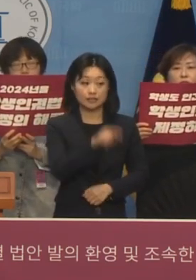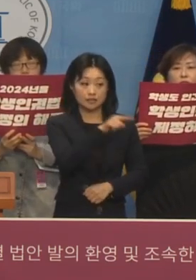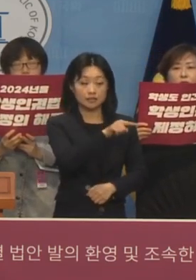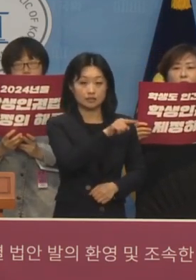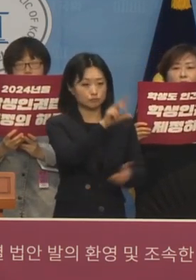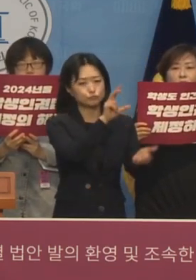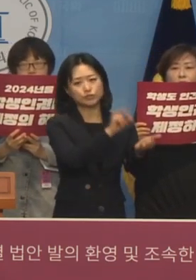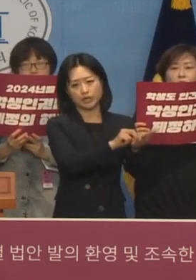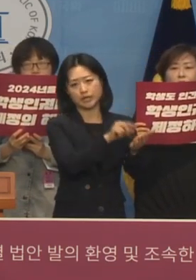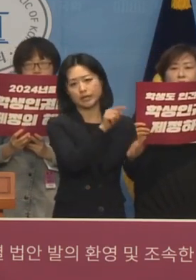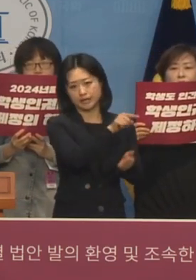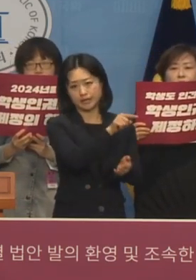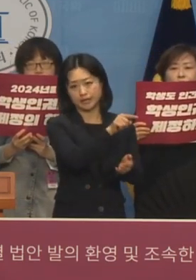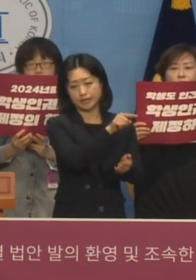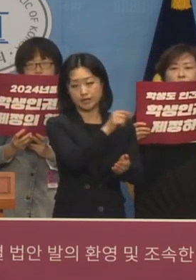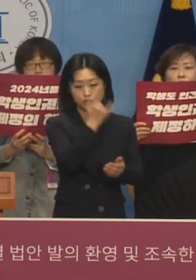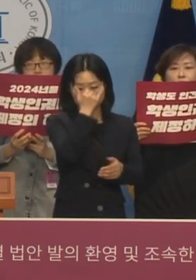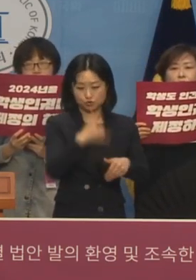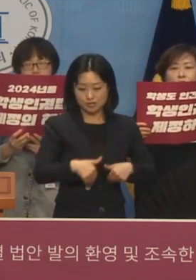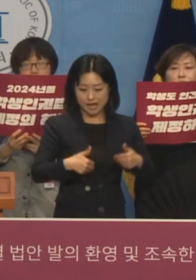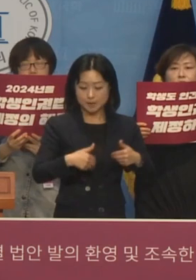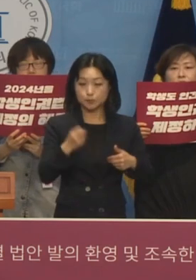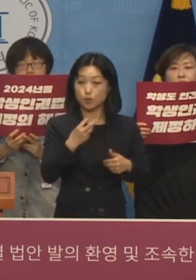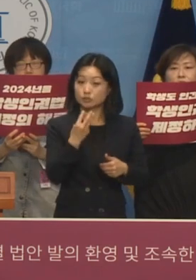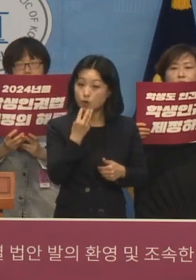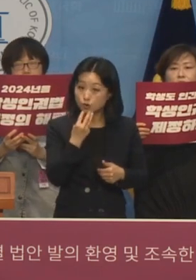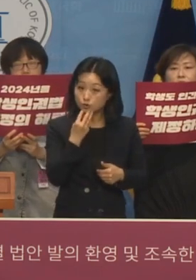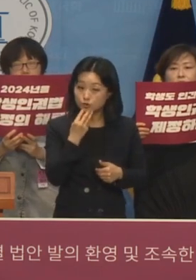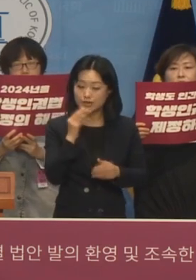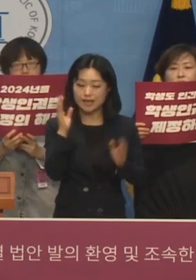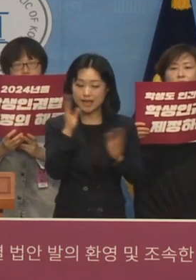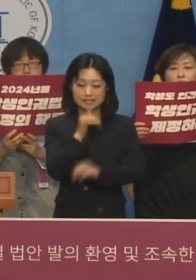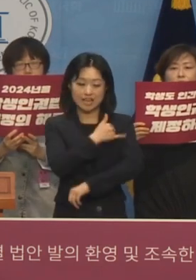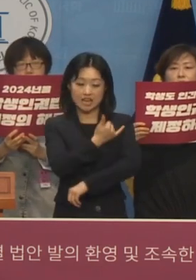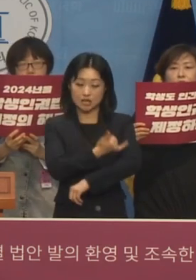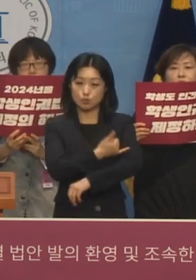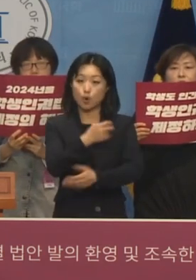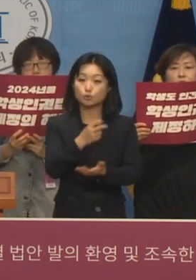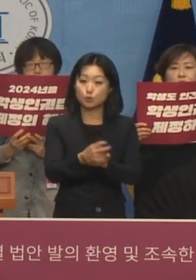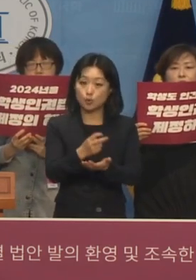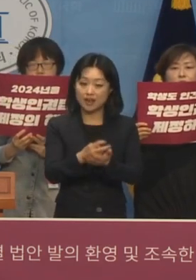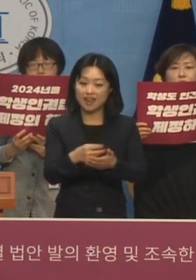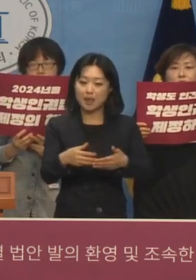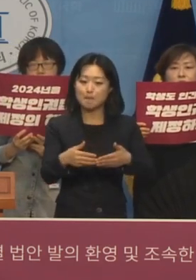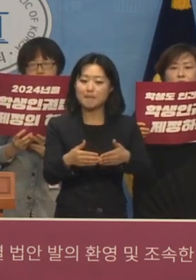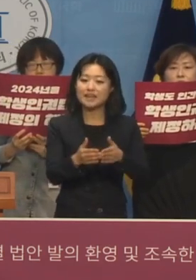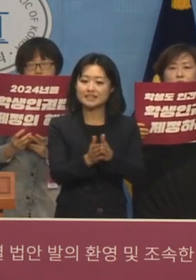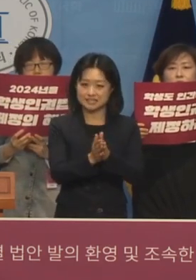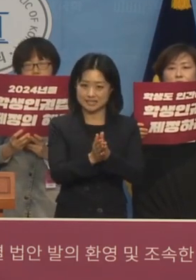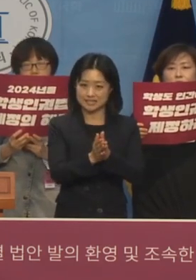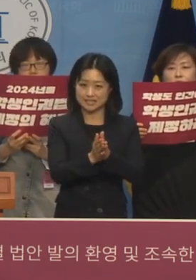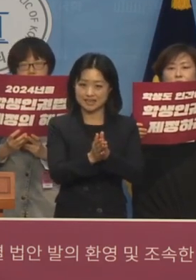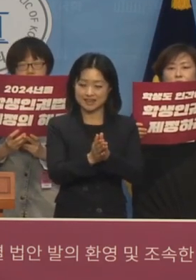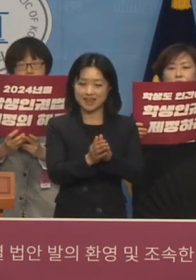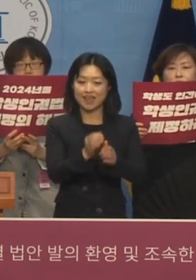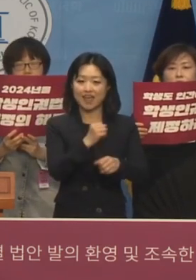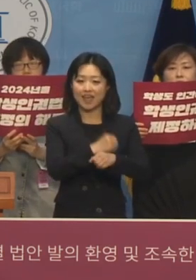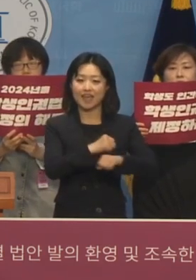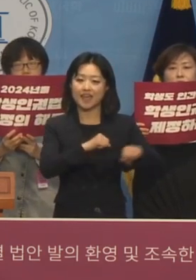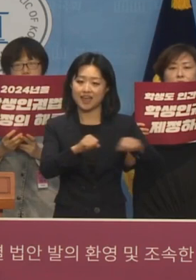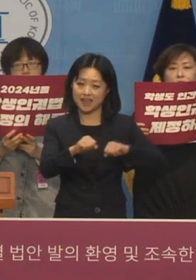이것은 충남이나 서울에서 학생인권 조례를 폐지하는 구체적인